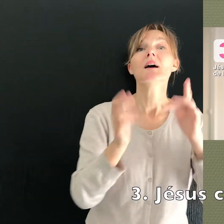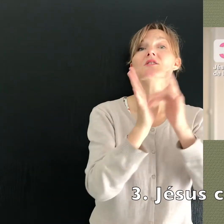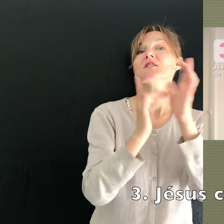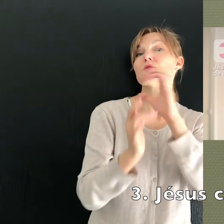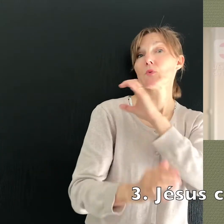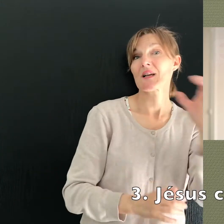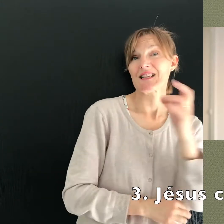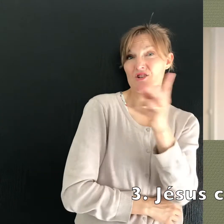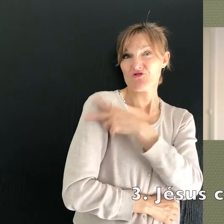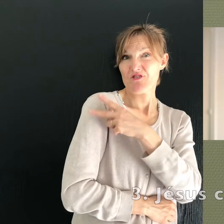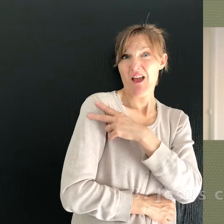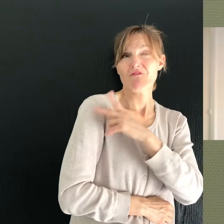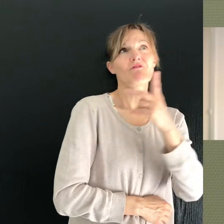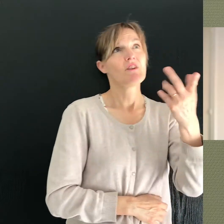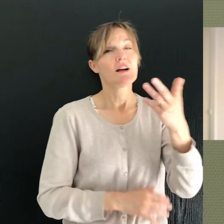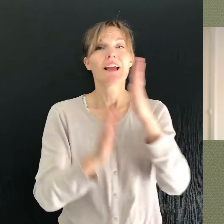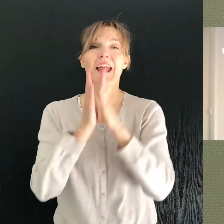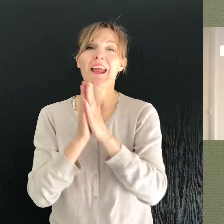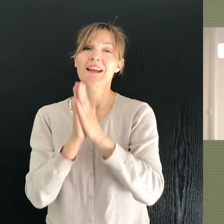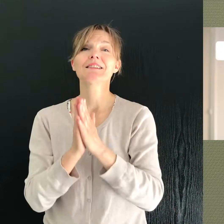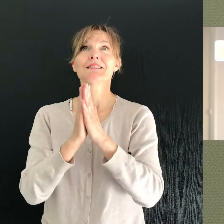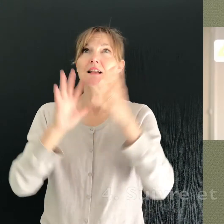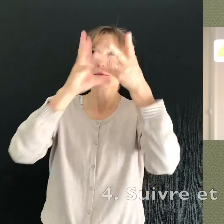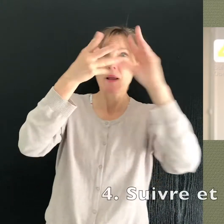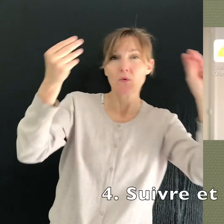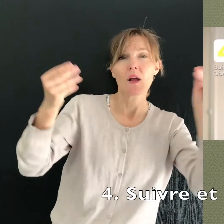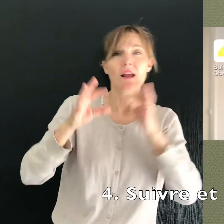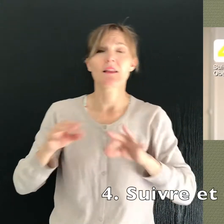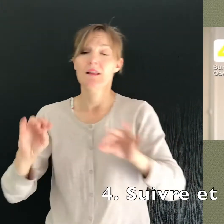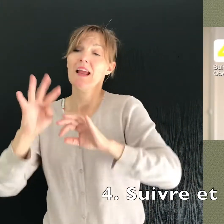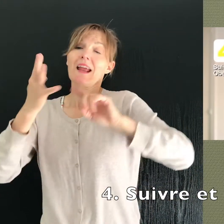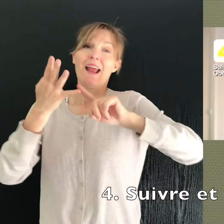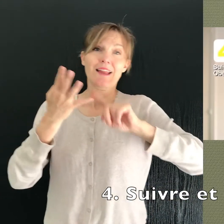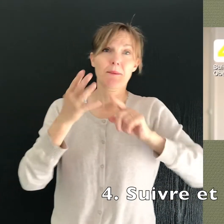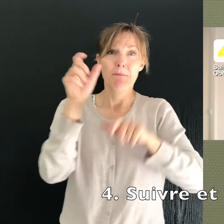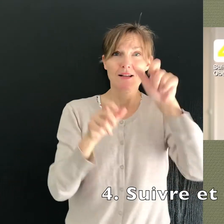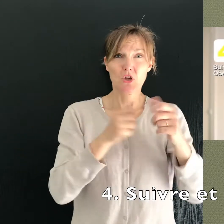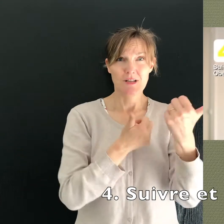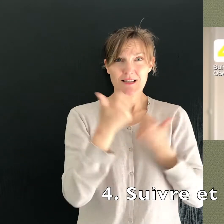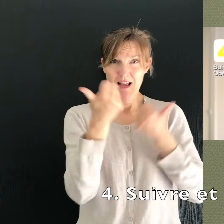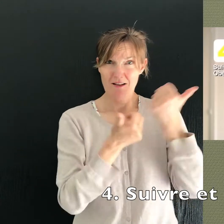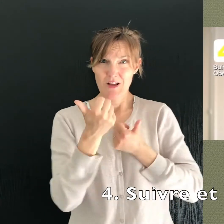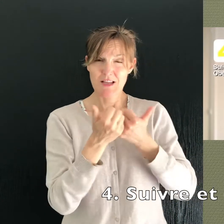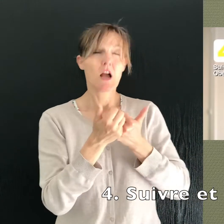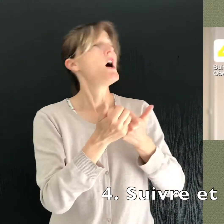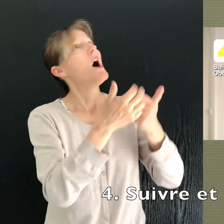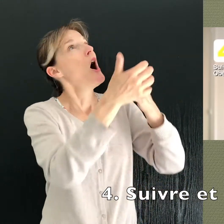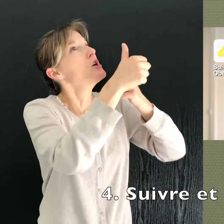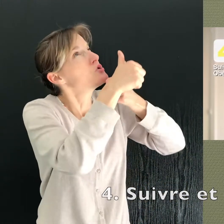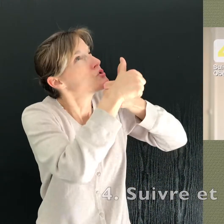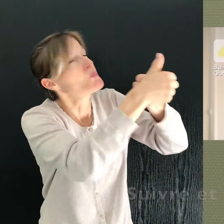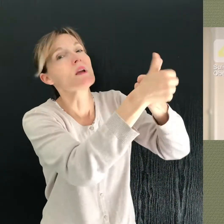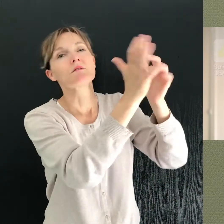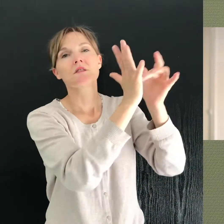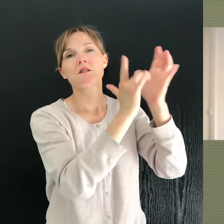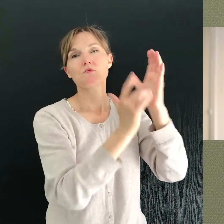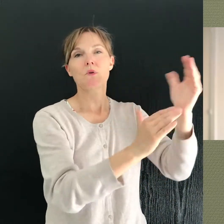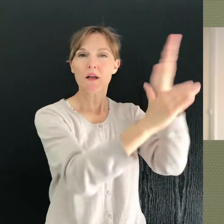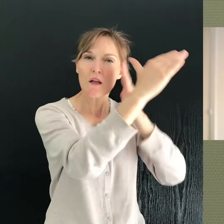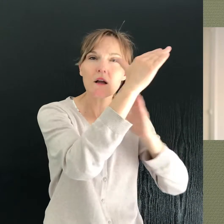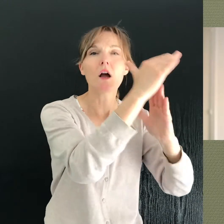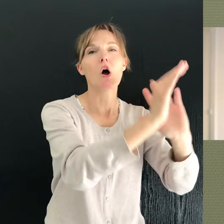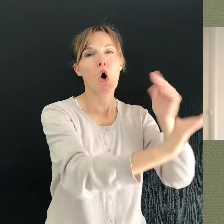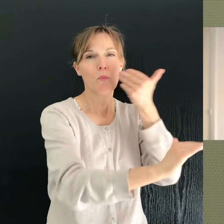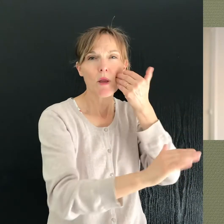Église spirituelle et terrestre. Quatrièmement, les serviteurs de Dieu doivent suivre et obéir à